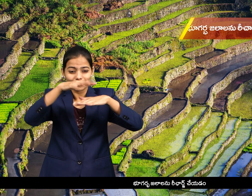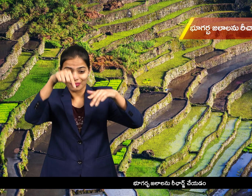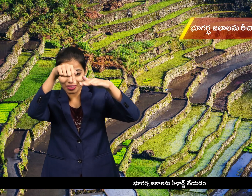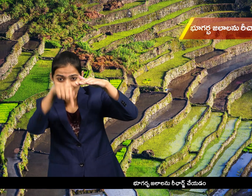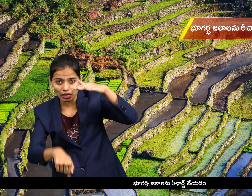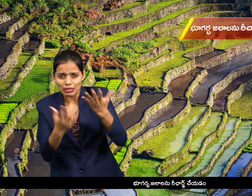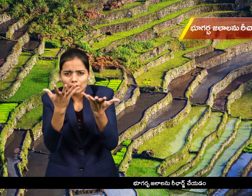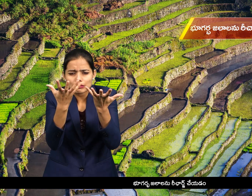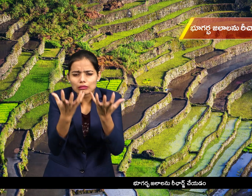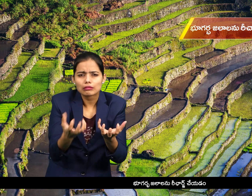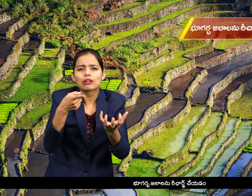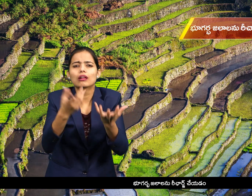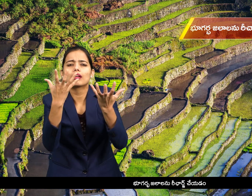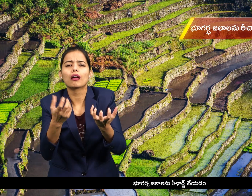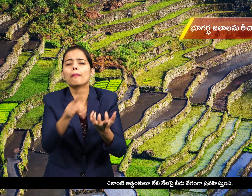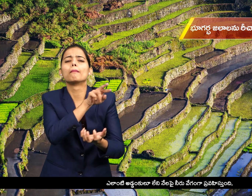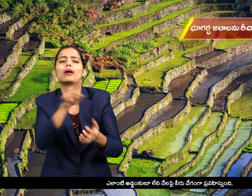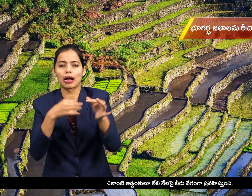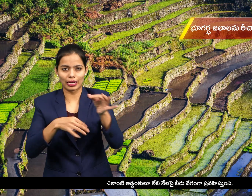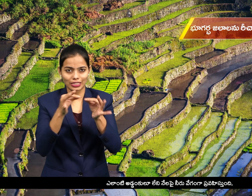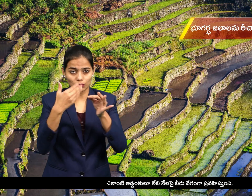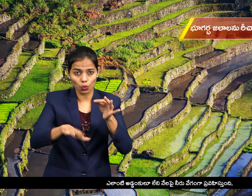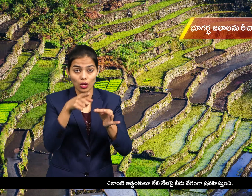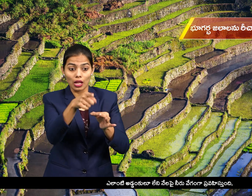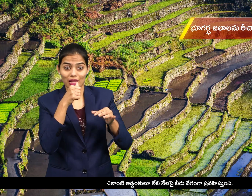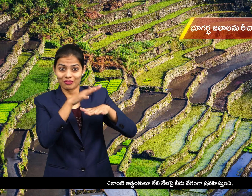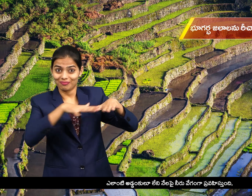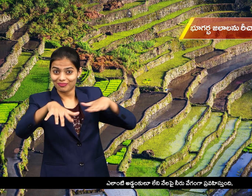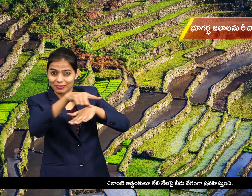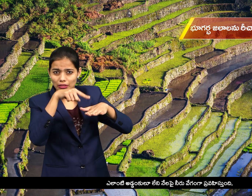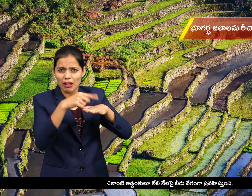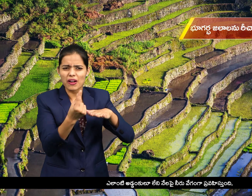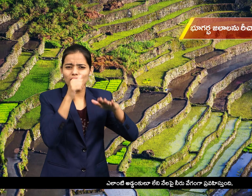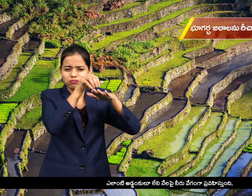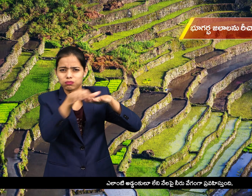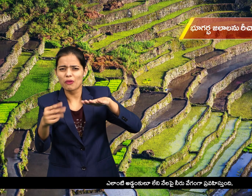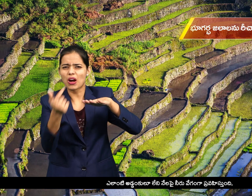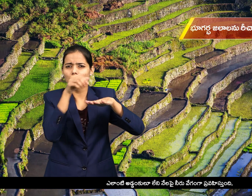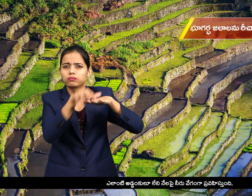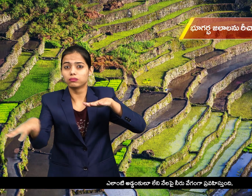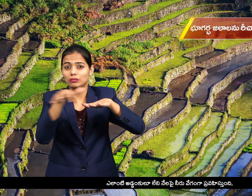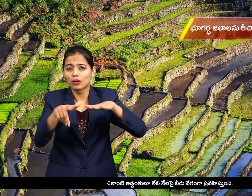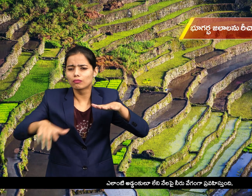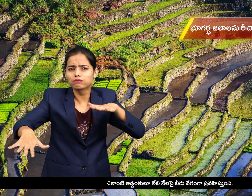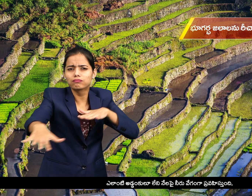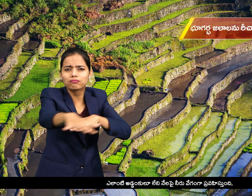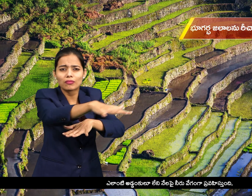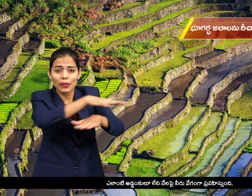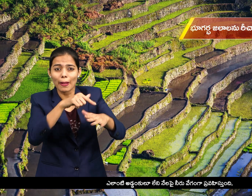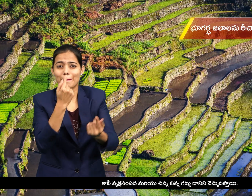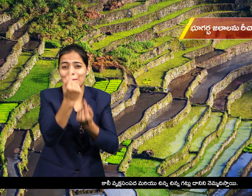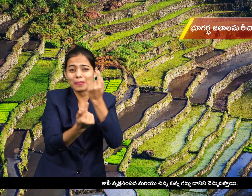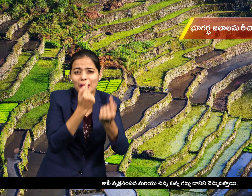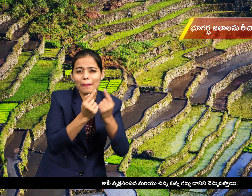భూగర్భ జలాలను రీఛార్జి చేయటం. ఎలాంటి అడ్డంకులు లేని నేలపై నీరు వేగంగా